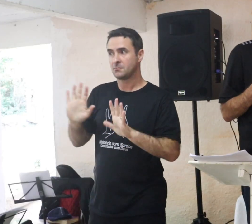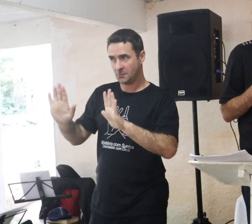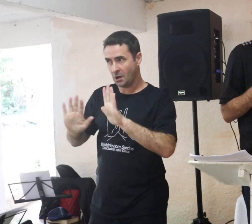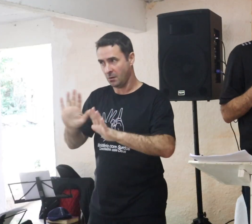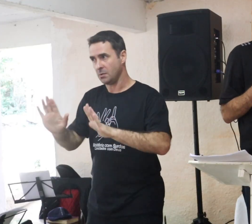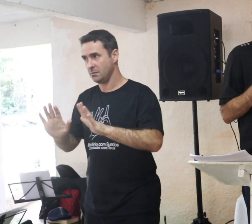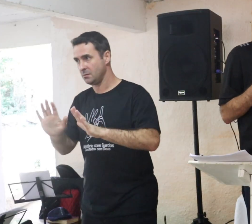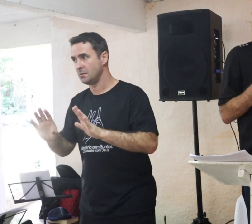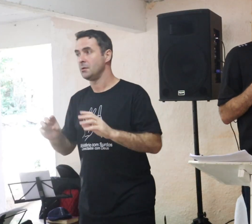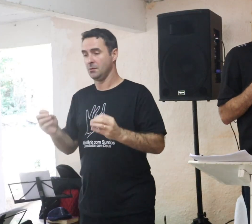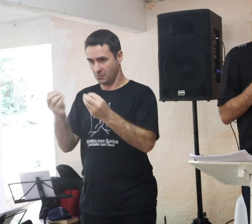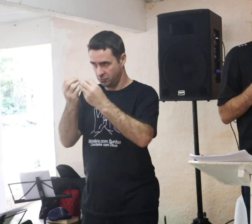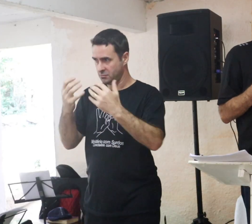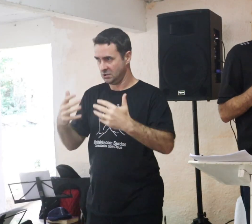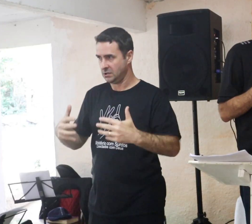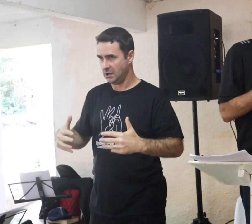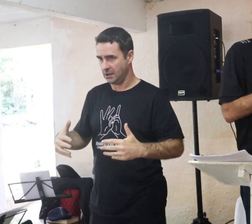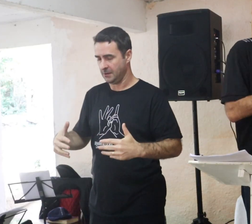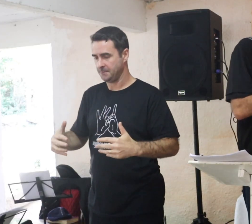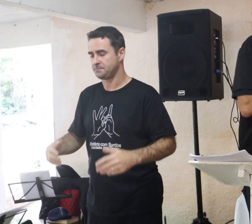aqui,